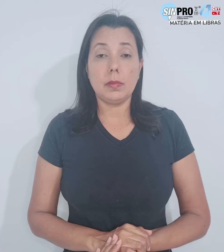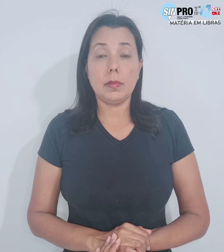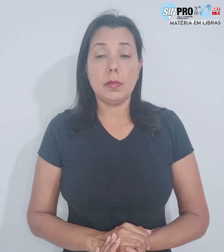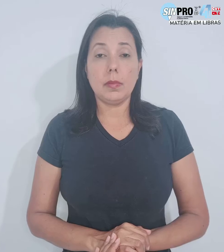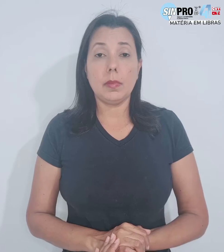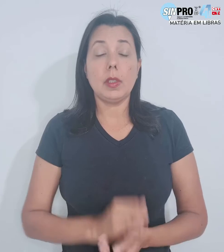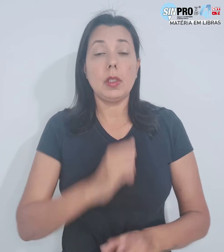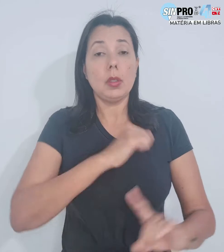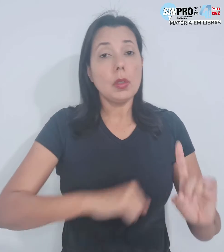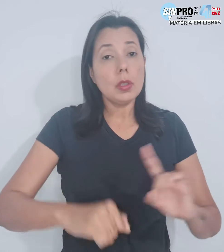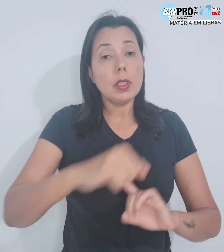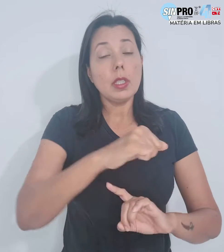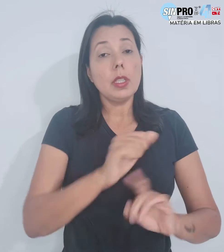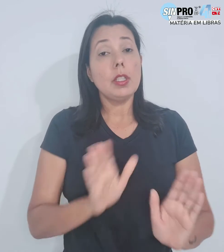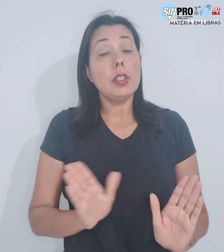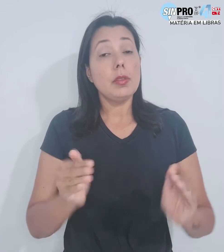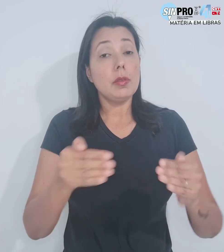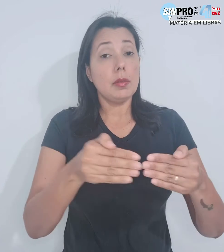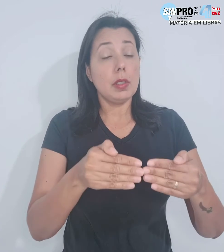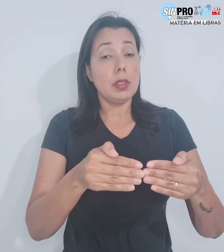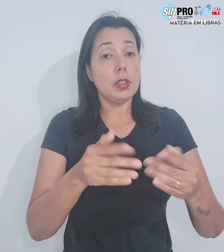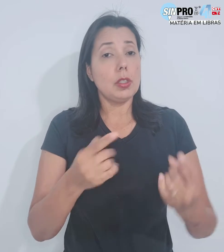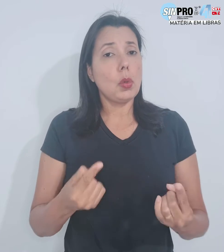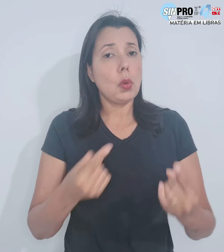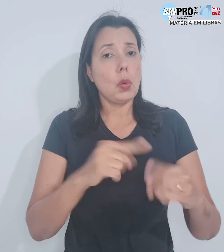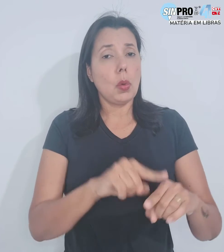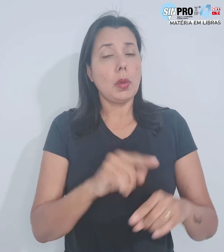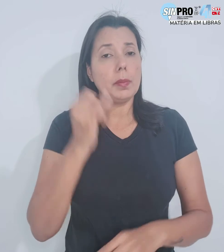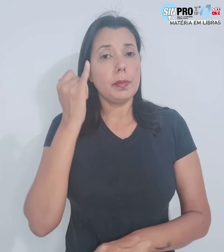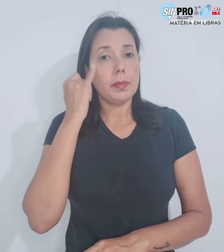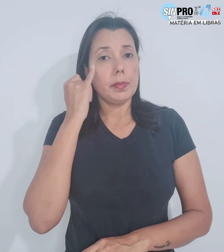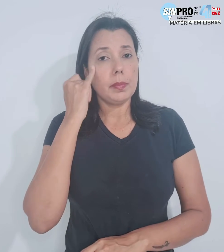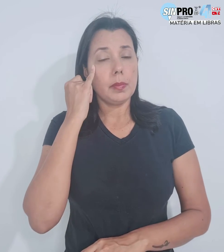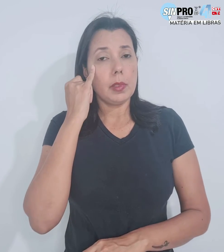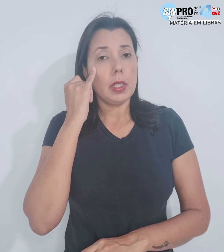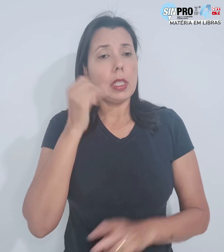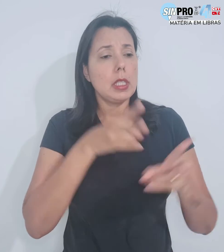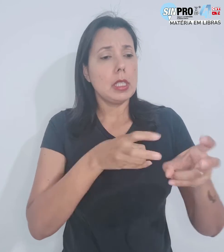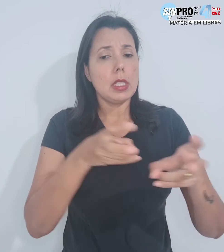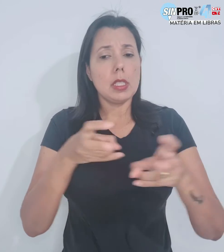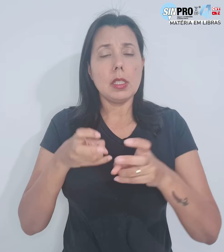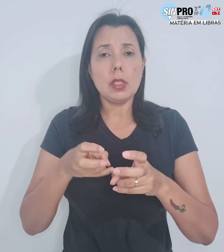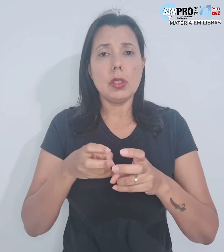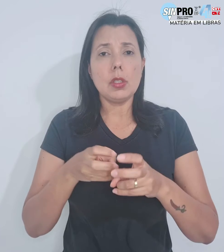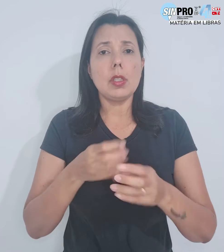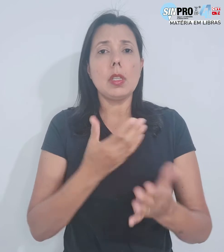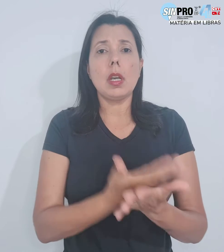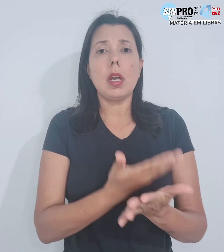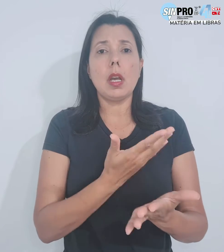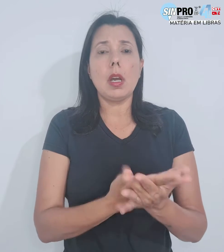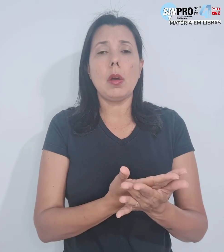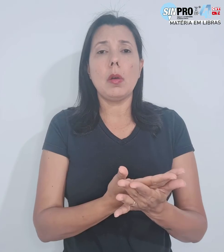Sociedade fecha o cerco contra Ibanez e exige aulas